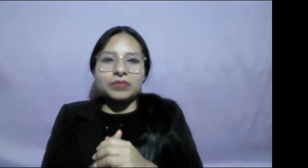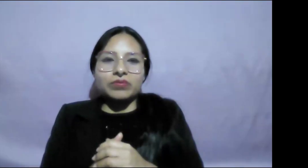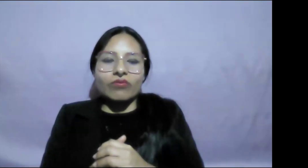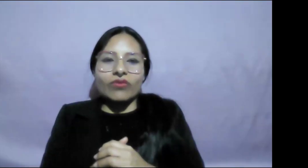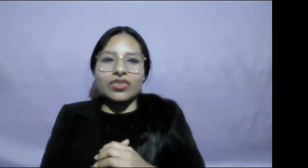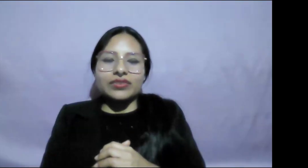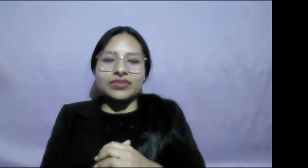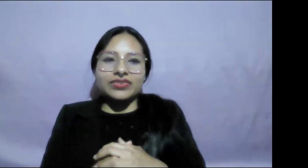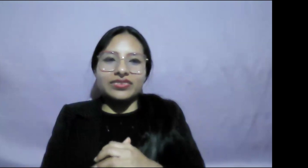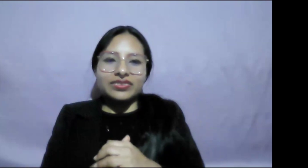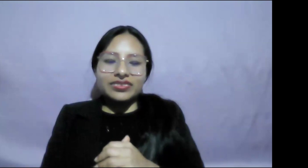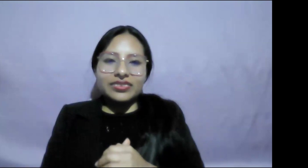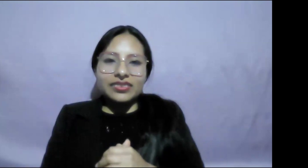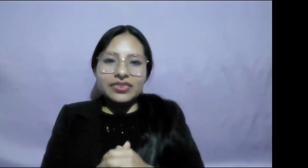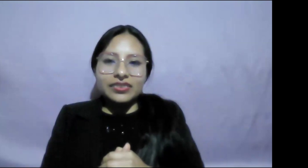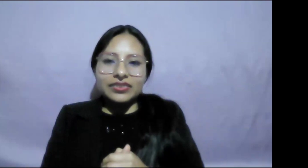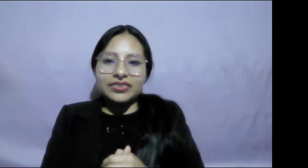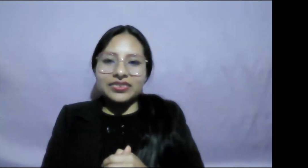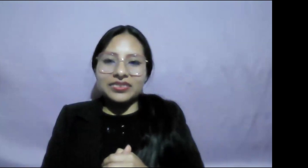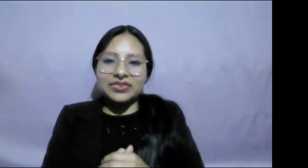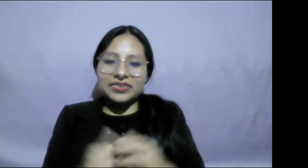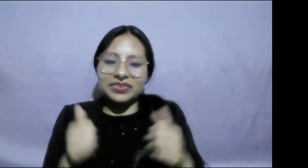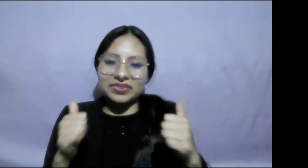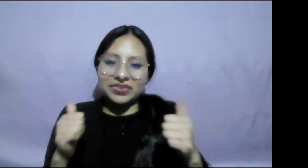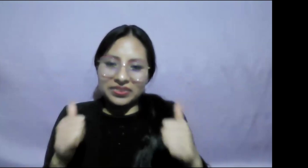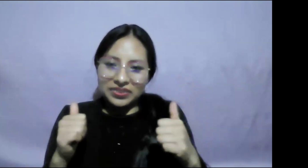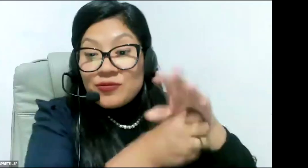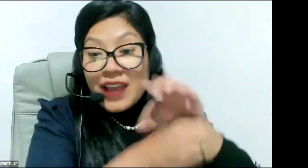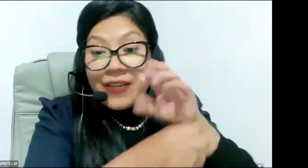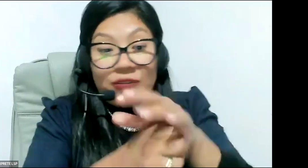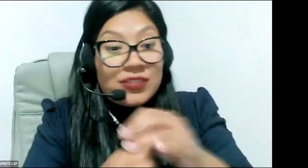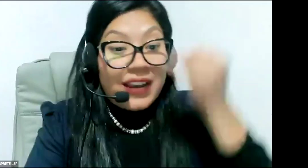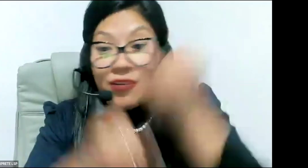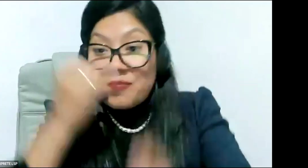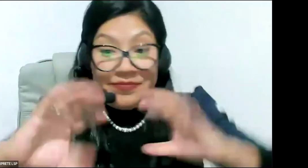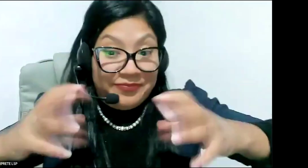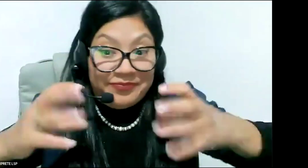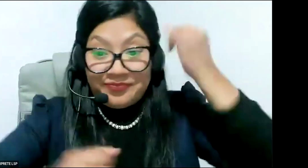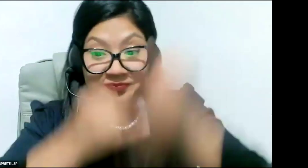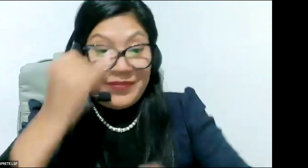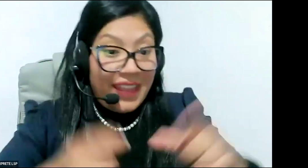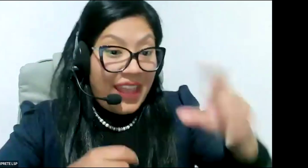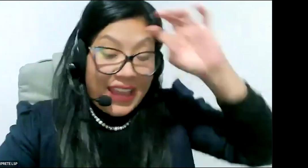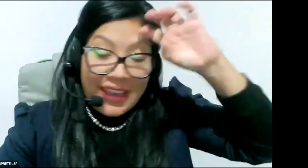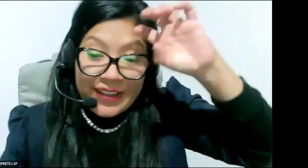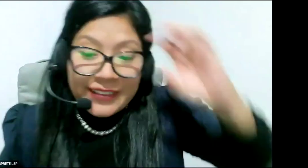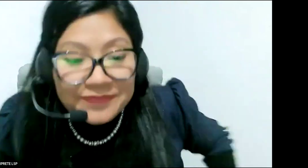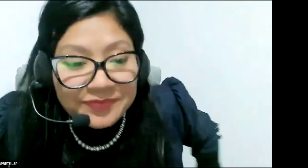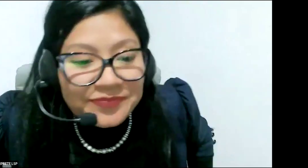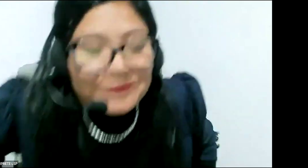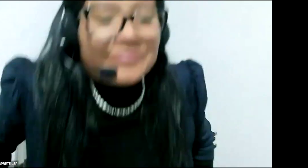gracias a todos ustedes ya estamos con la hora Muchísimas gracias alguna consejo